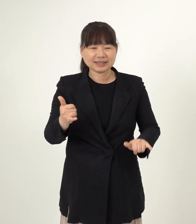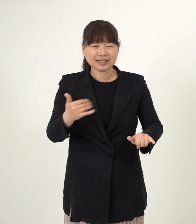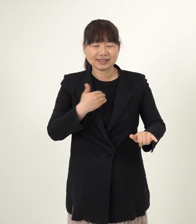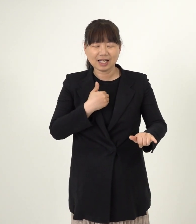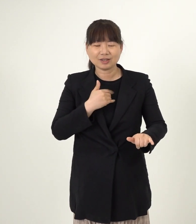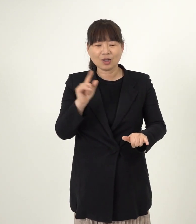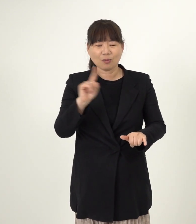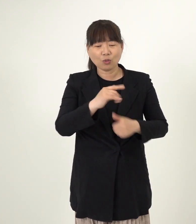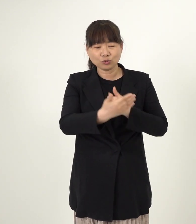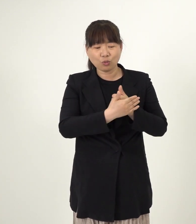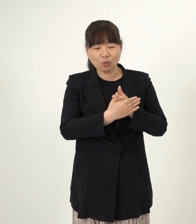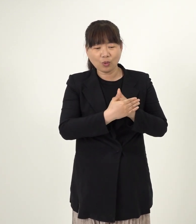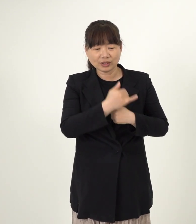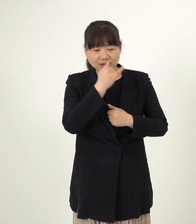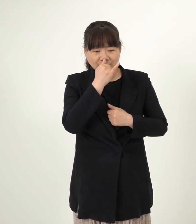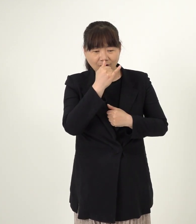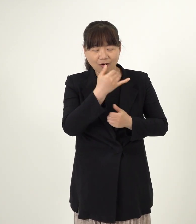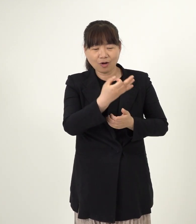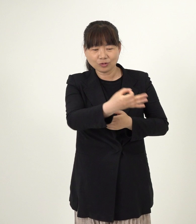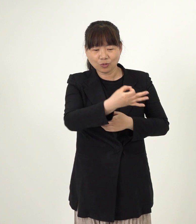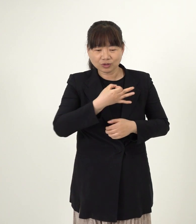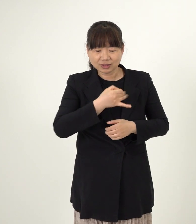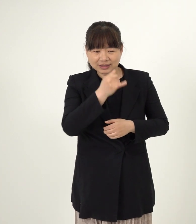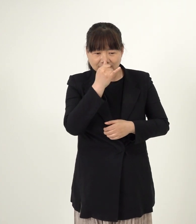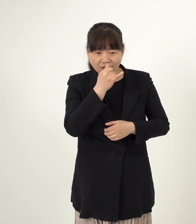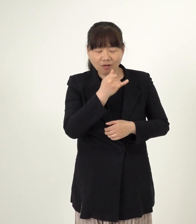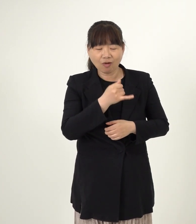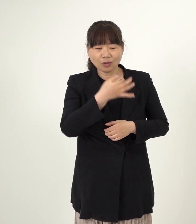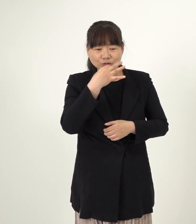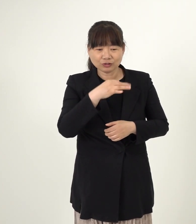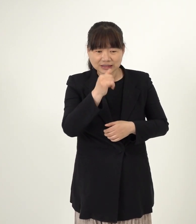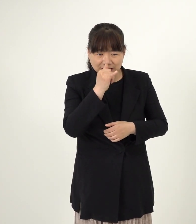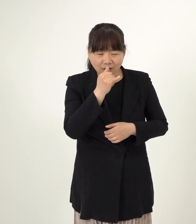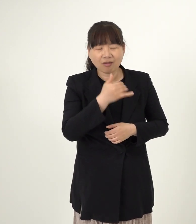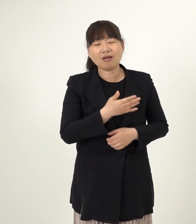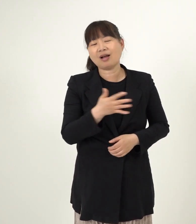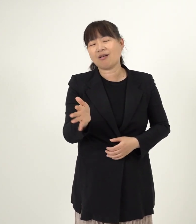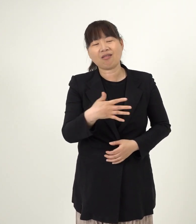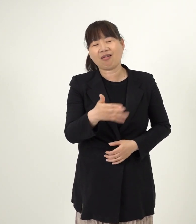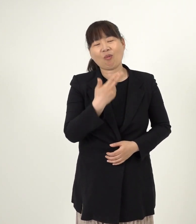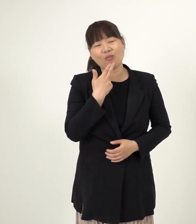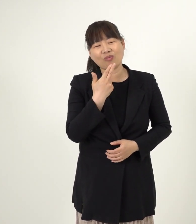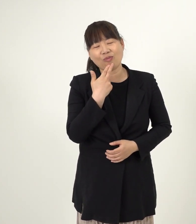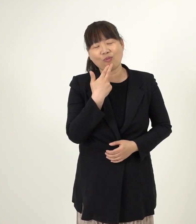나한테 해주는 거 없어요. 벌어다 주는 거 없어요. 유익을 주는 거 없어요. 그런데